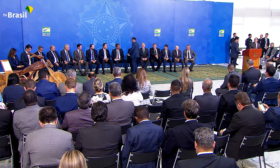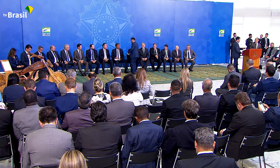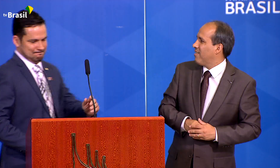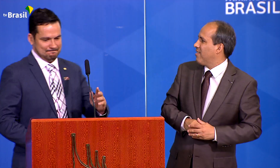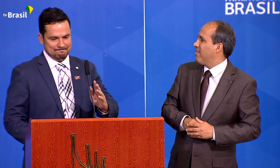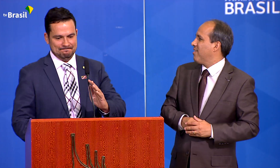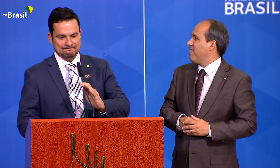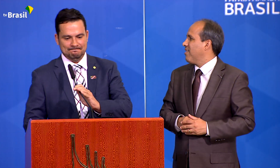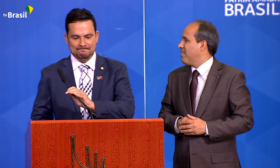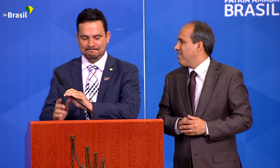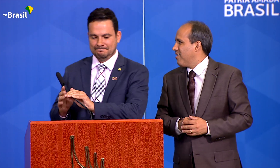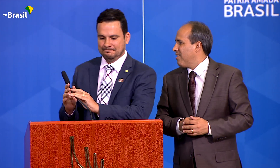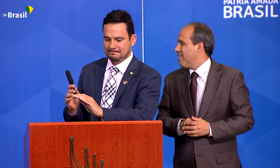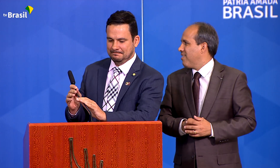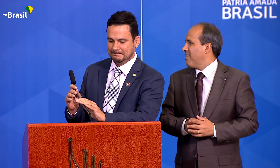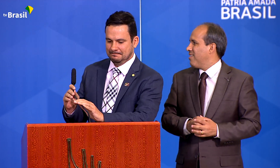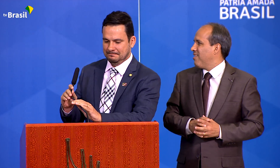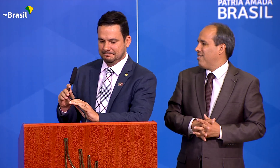o